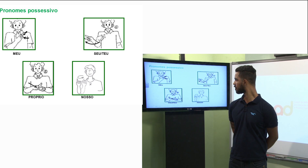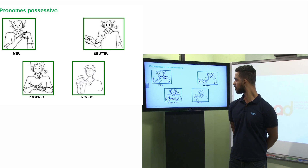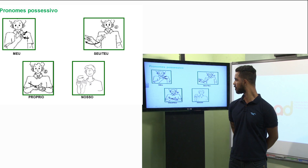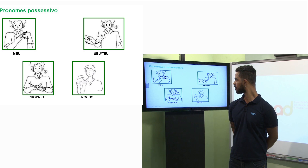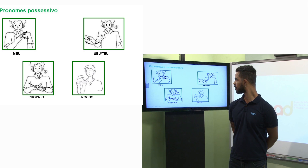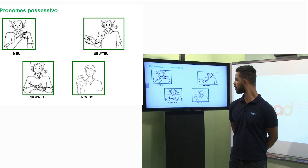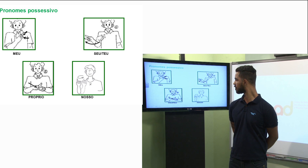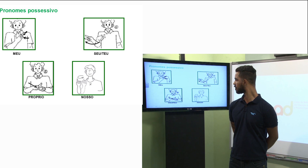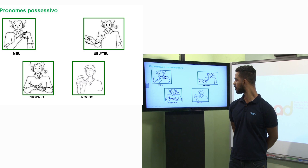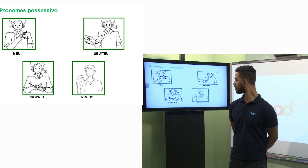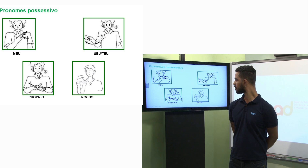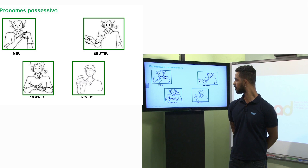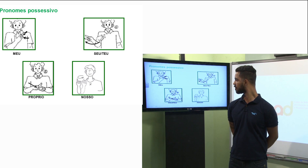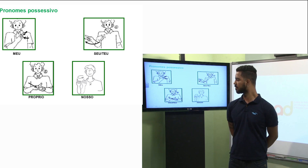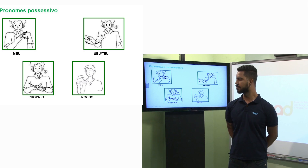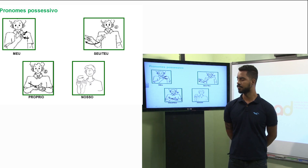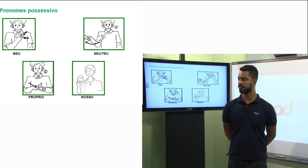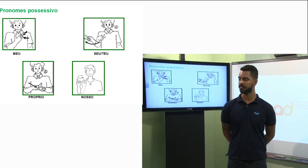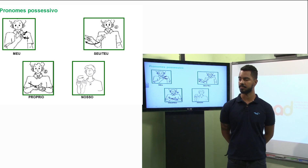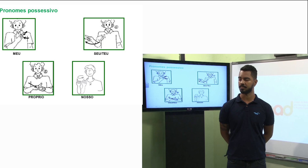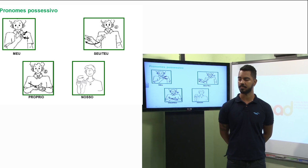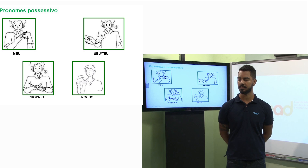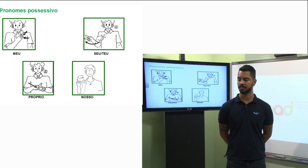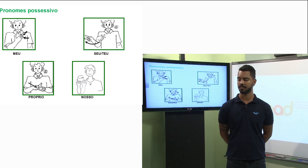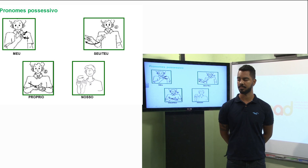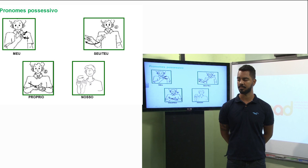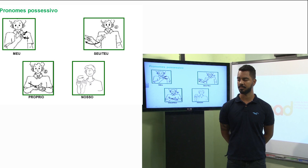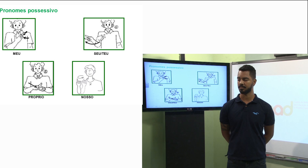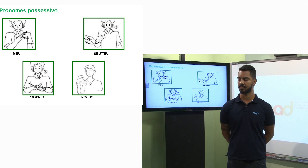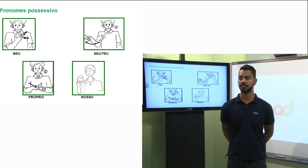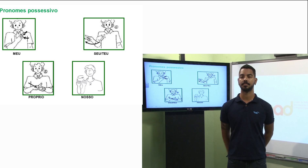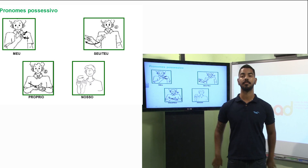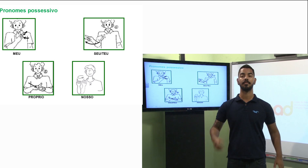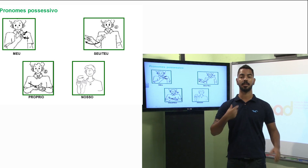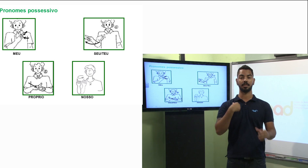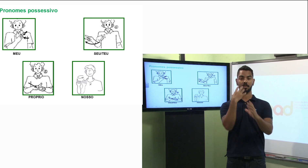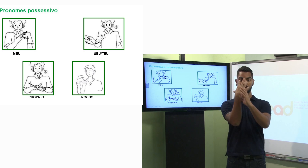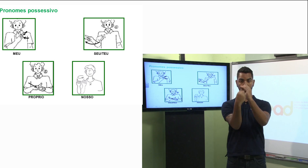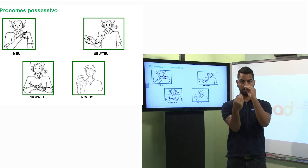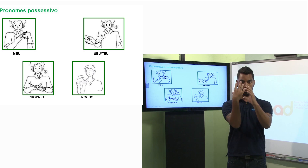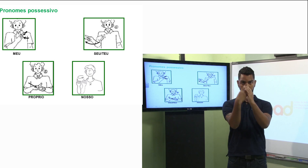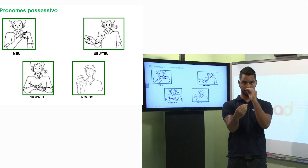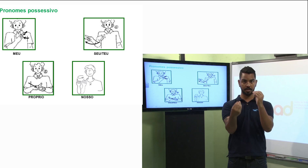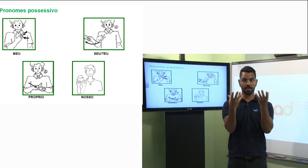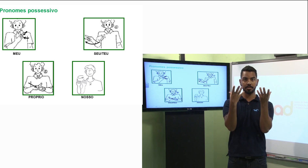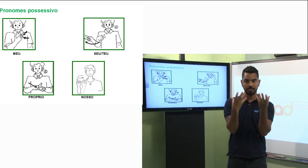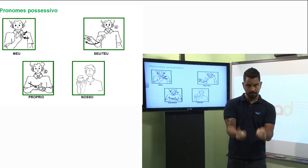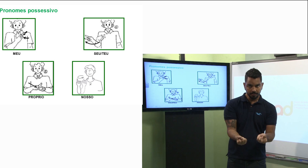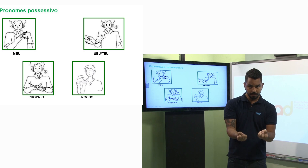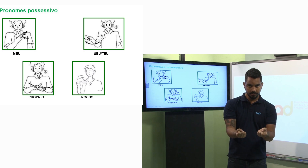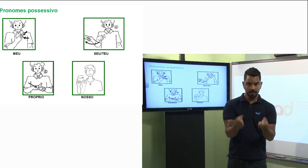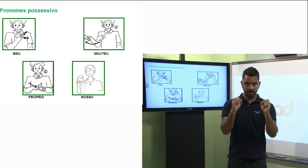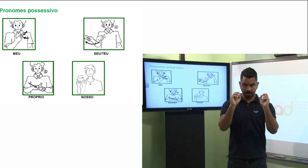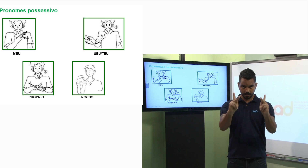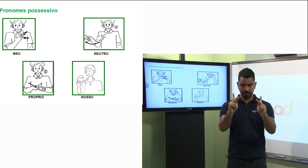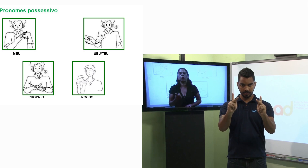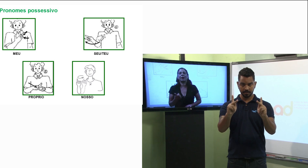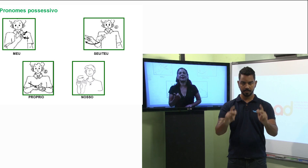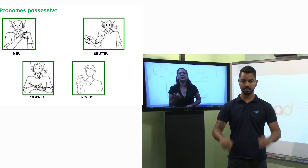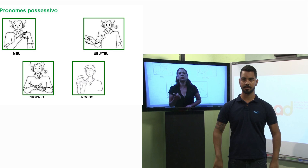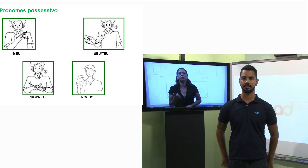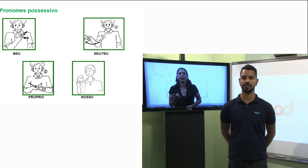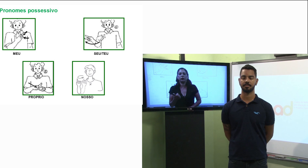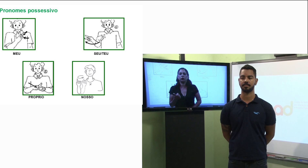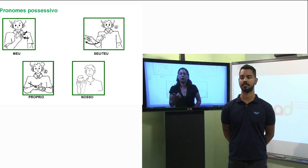portuguesa, ok? Vamos executar juntos os pronomes possessivos agora? Ok, então, juntos?